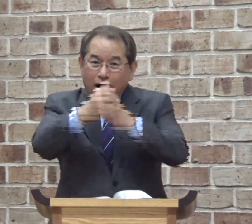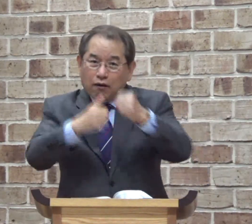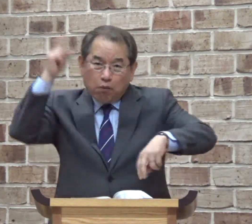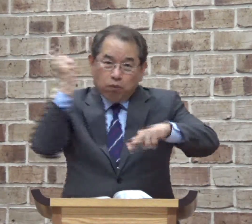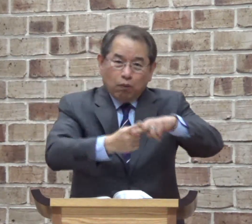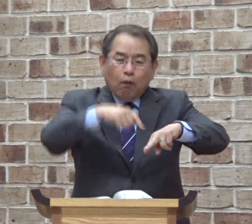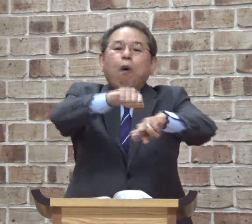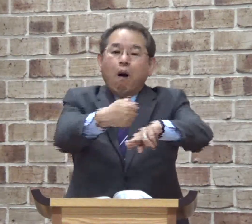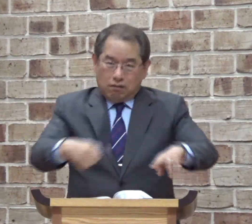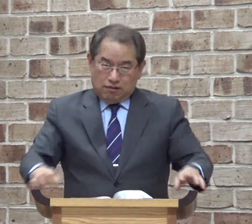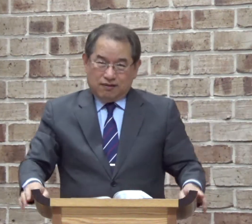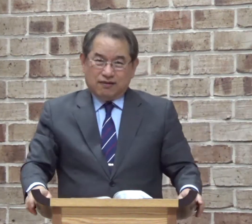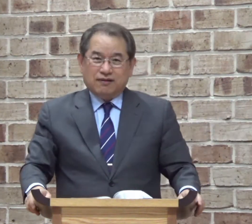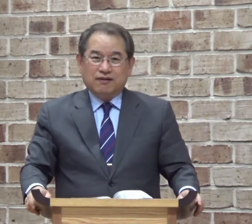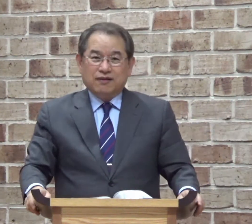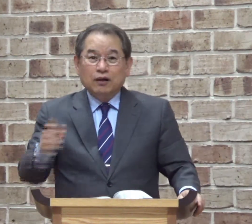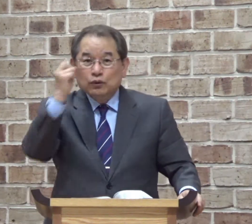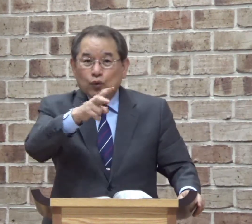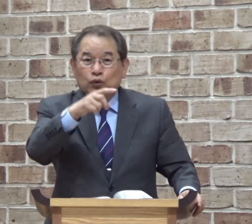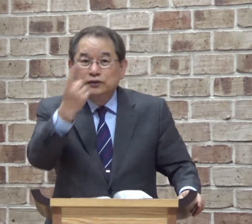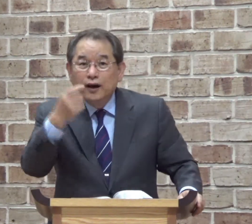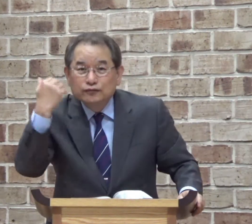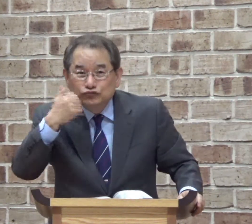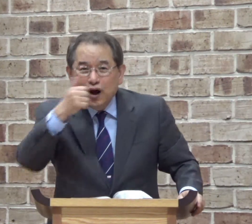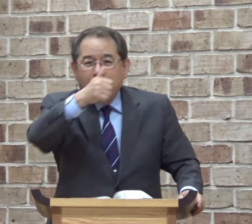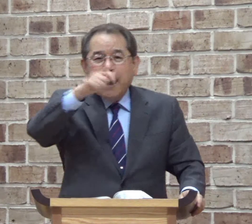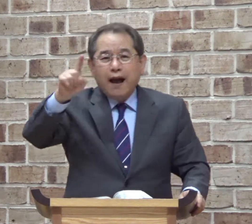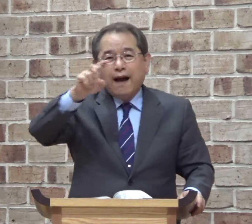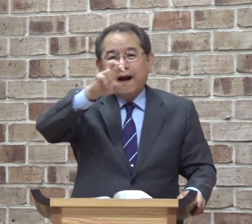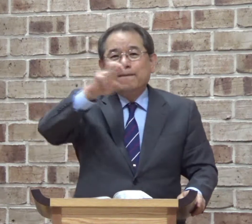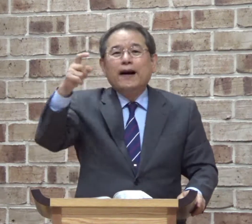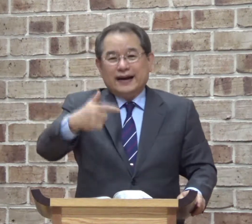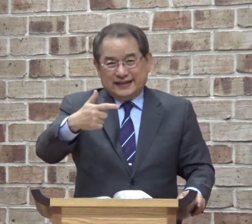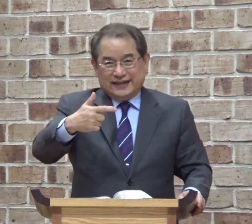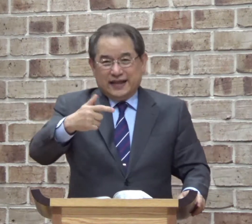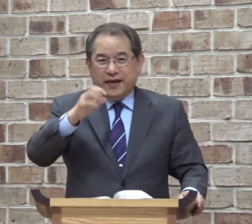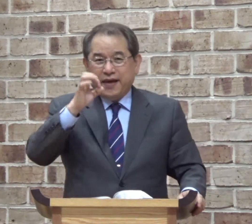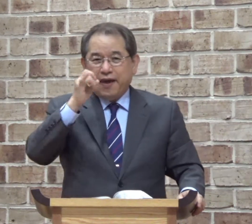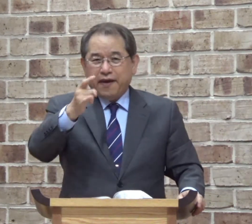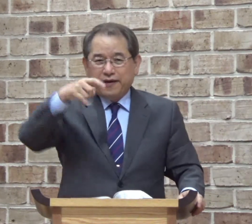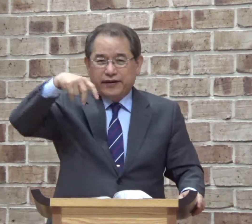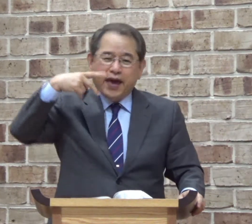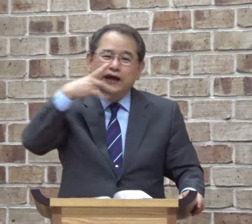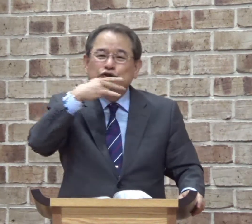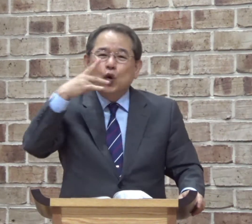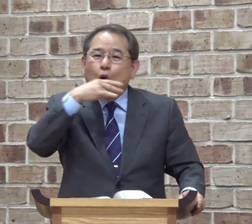하나님께 벌을 받습니다. 또한 교만으로 망한 사람 중에 하만, 에스더의 때에